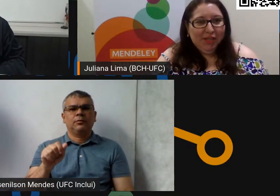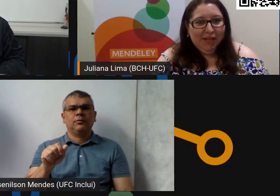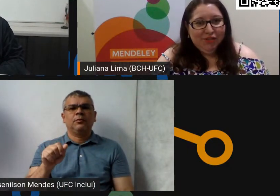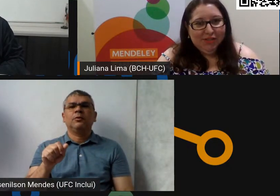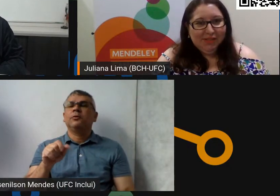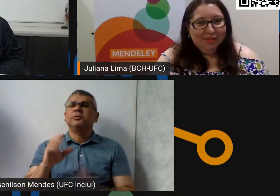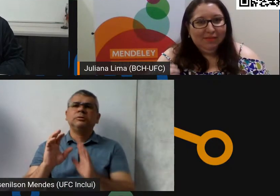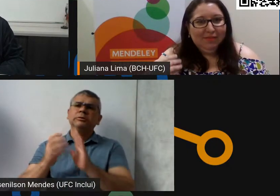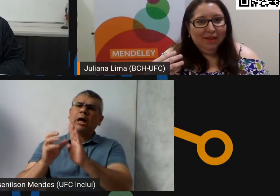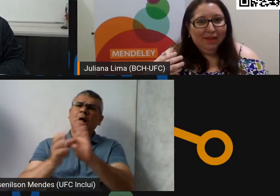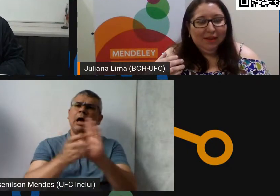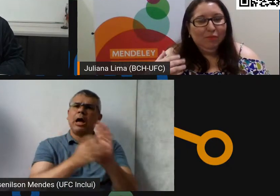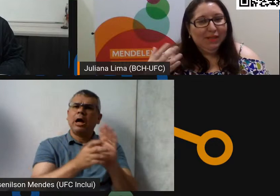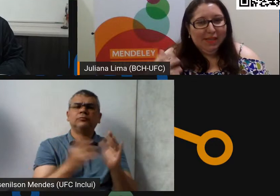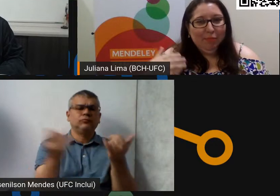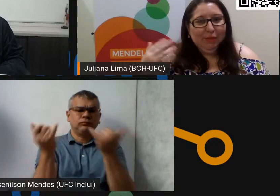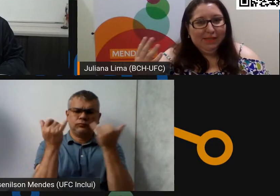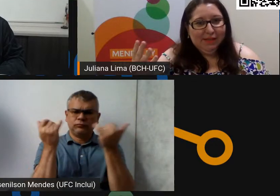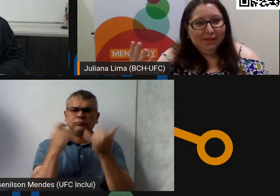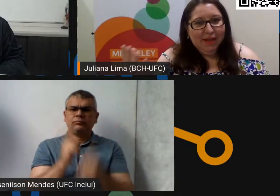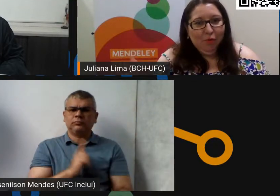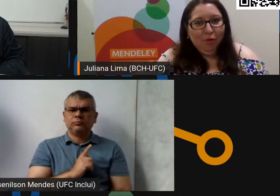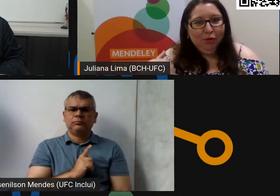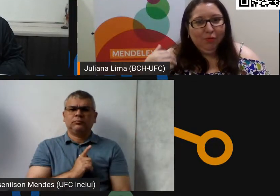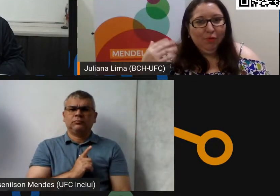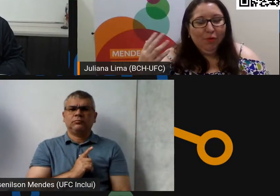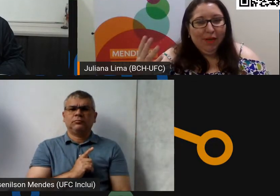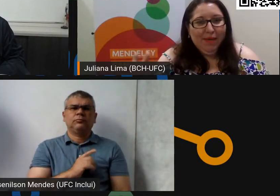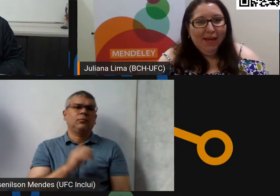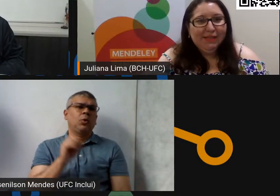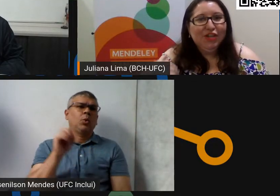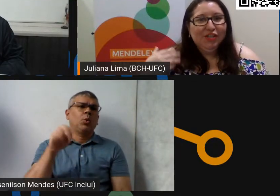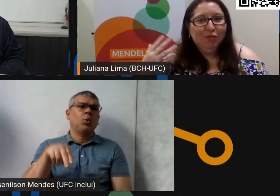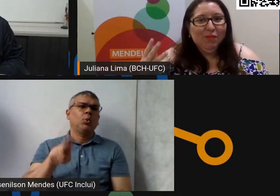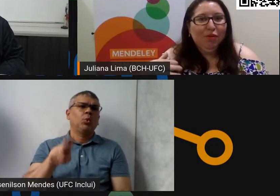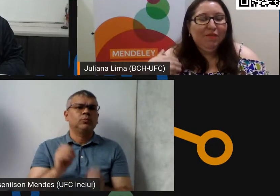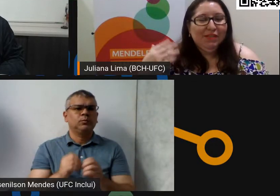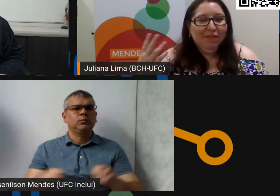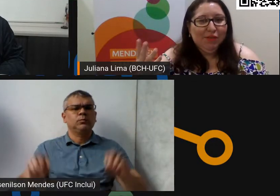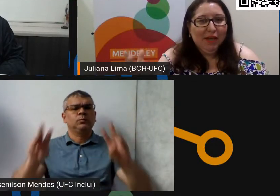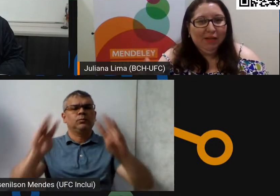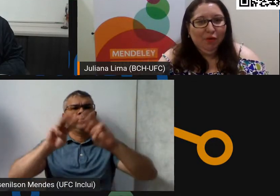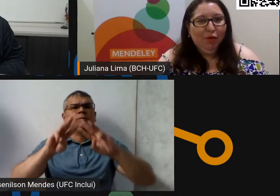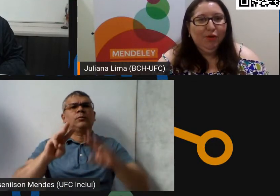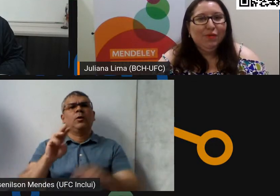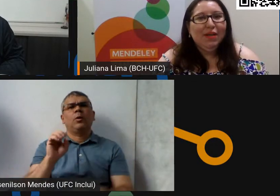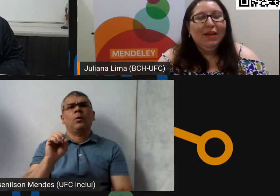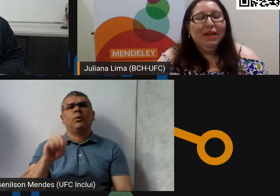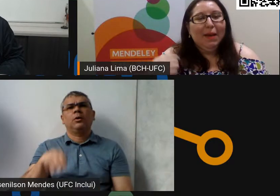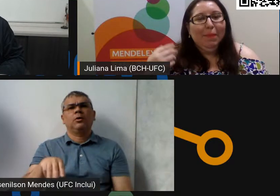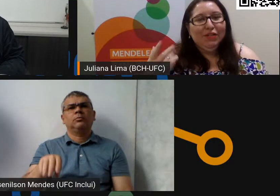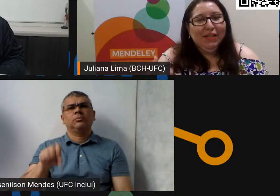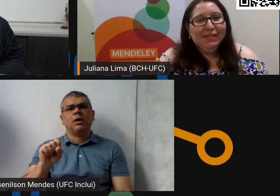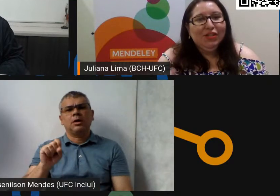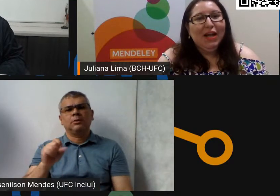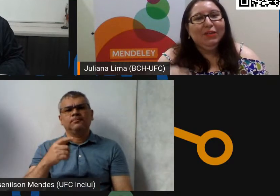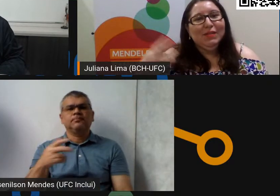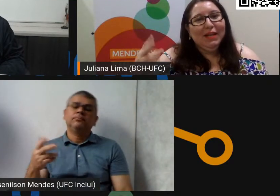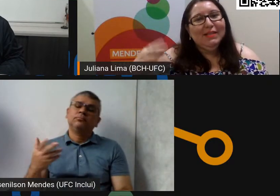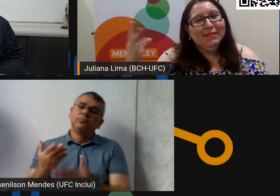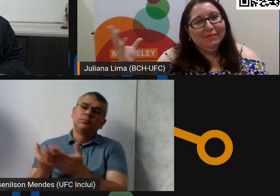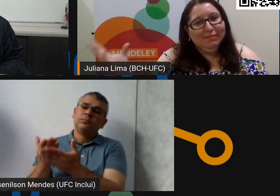já existentes. Um exemplo desse da ONU, OMS, que já estão disponíveis em vários relatórios, e a partir